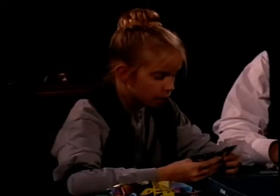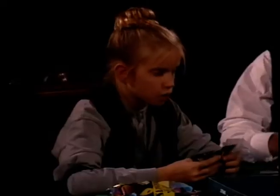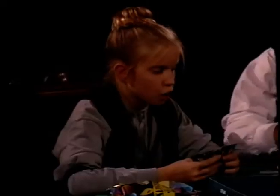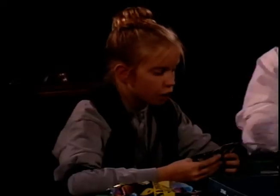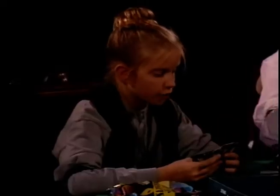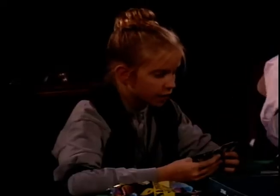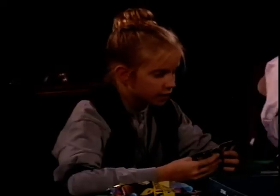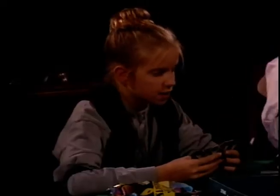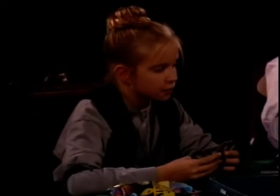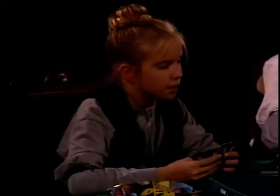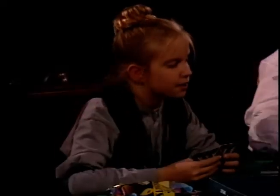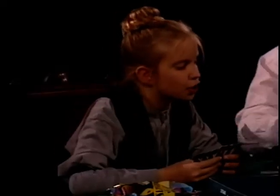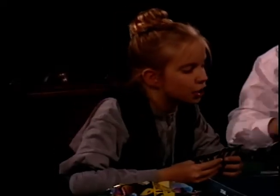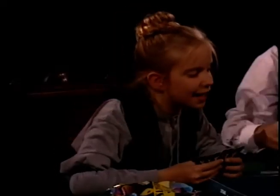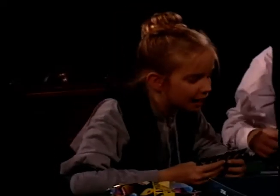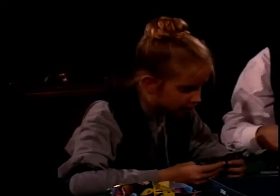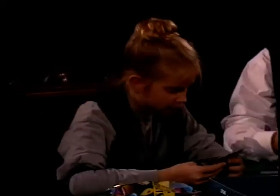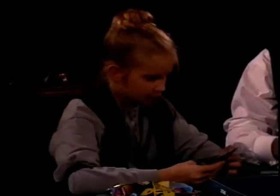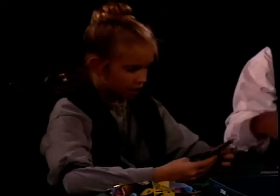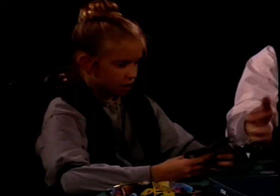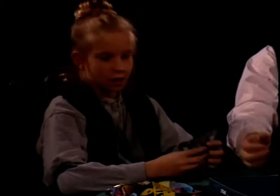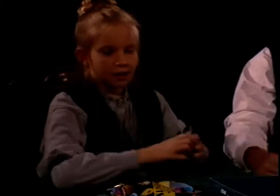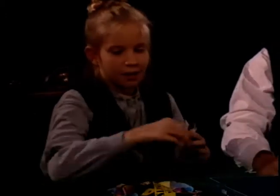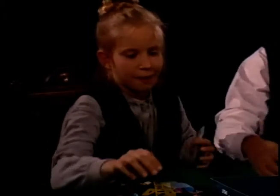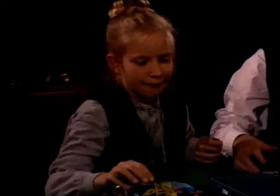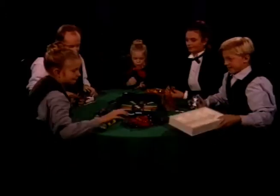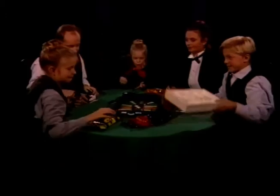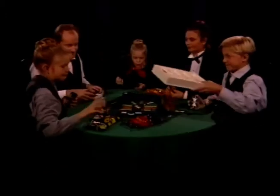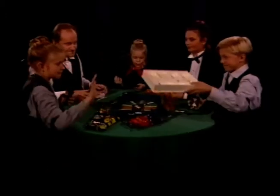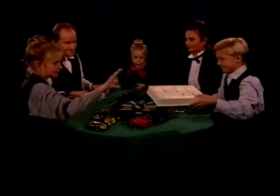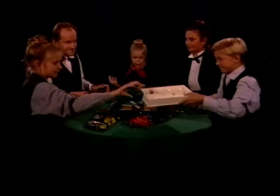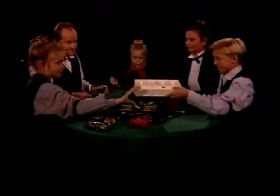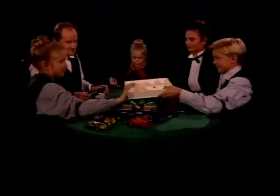Jag har faktiskt en mening, hörni. Jaha, lådan. Lådan.